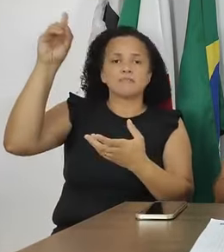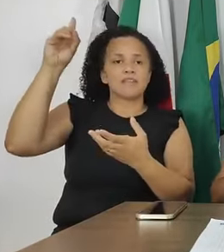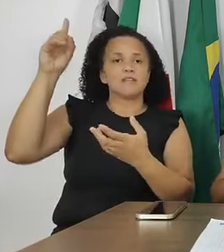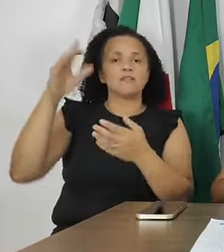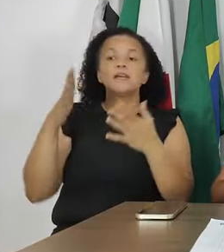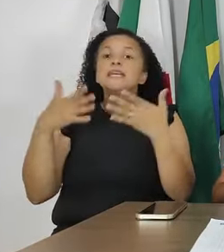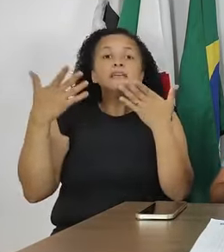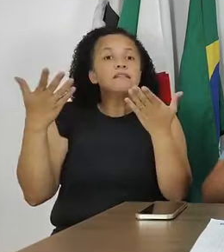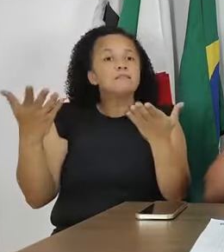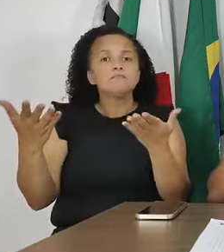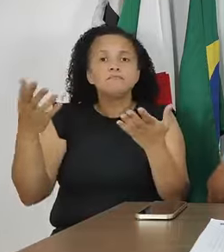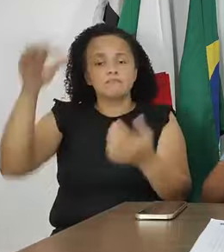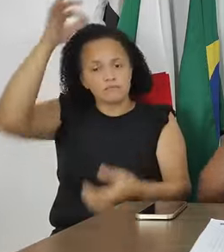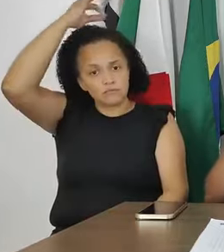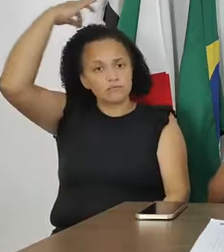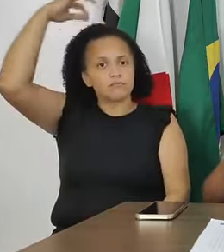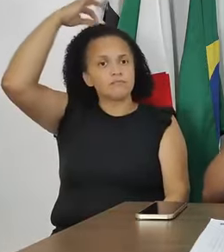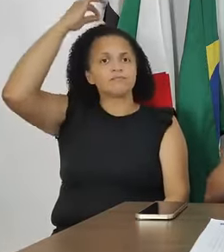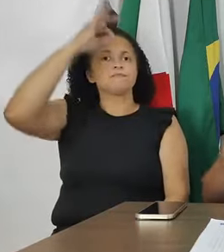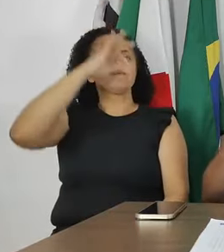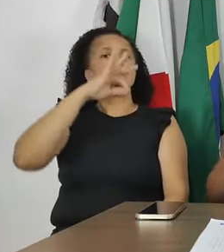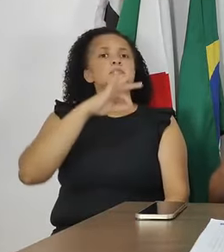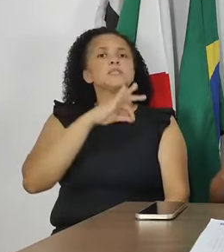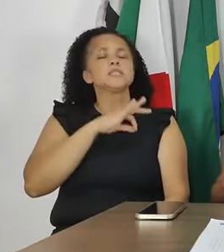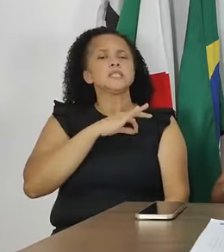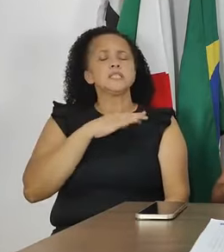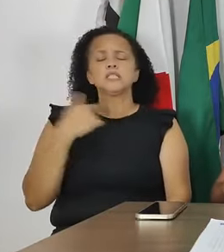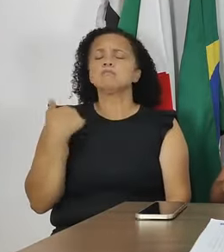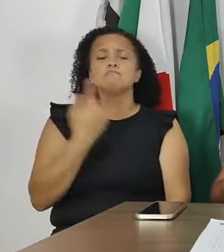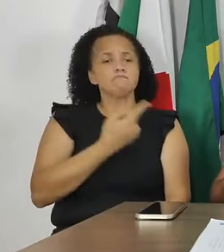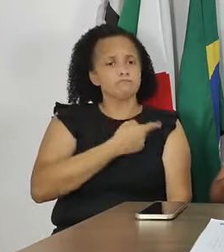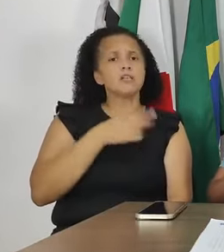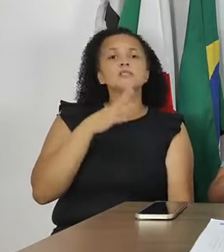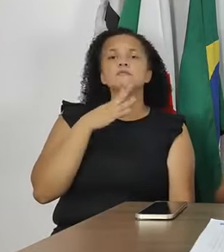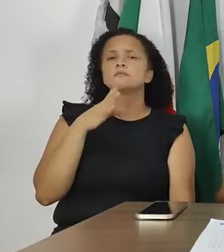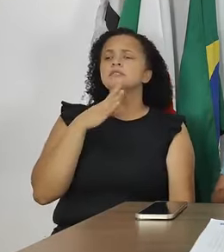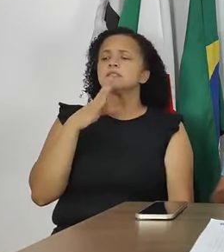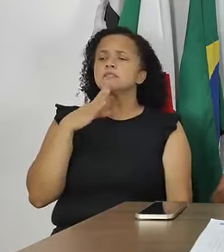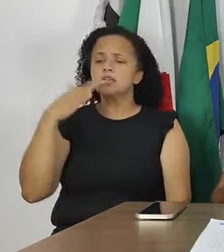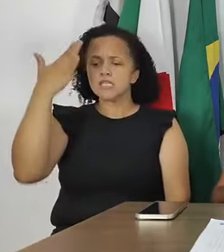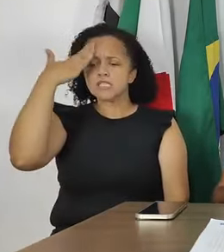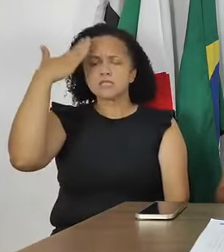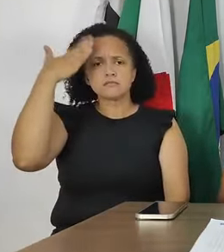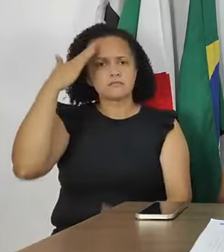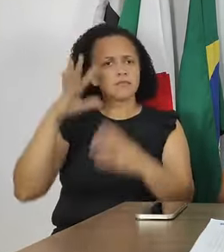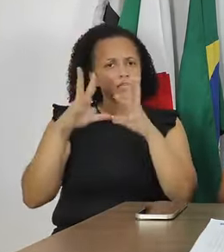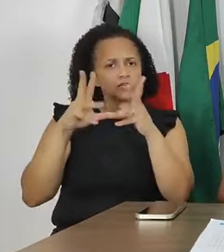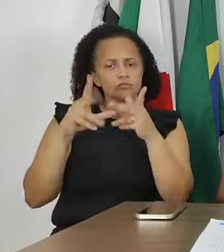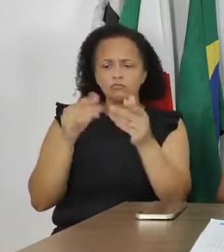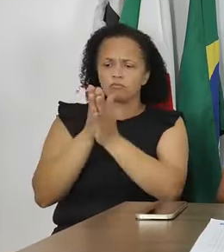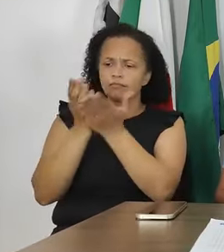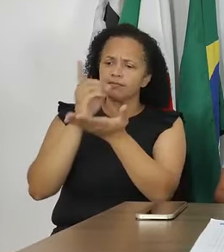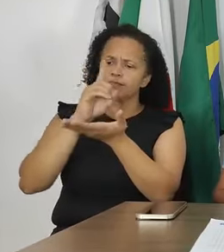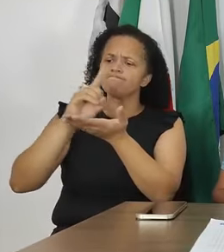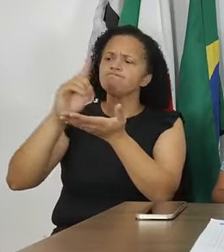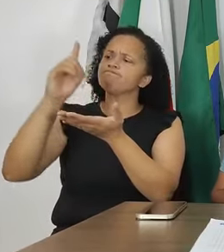Espírito Santo? Então é importante a gente desenvolver essa identidade sobre o que Deus fala em sua